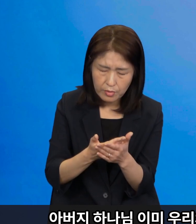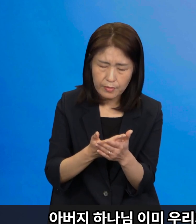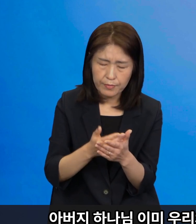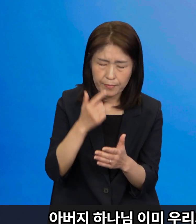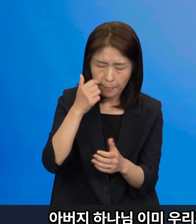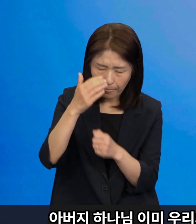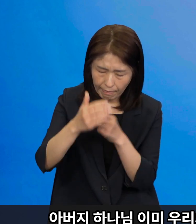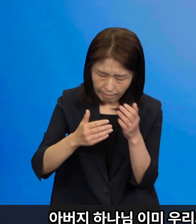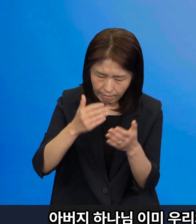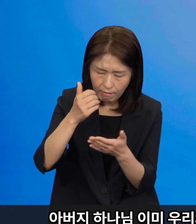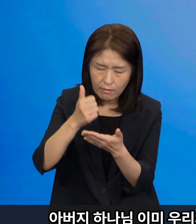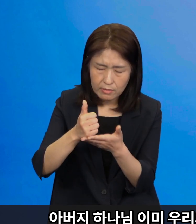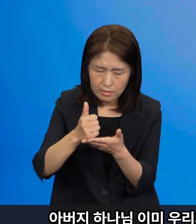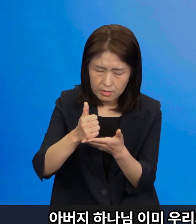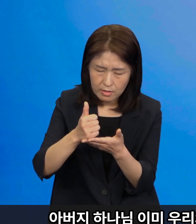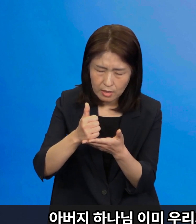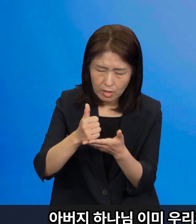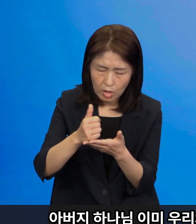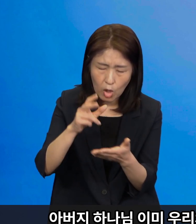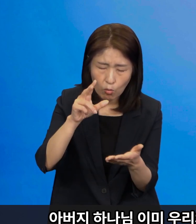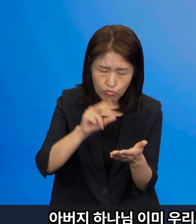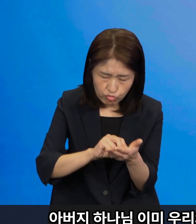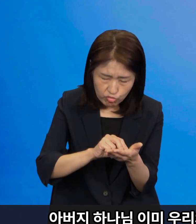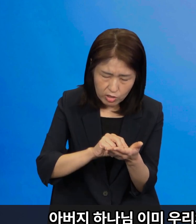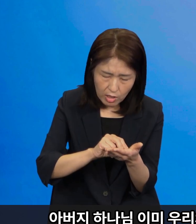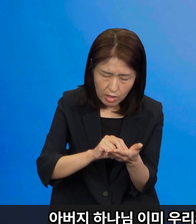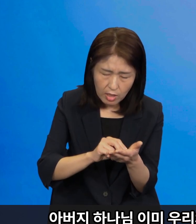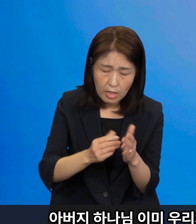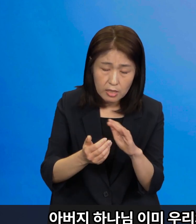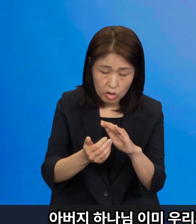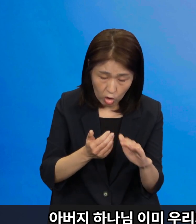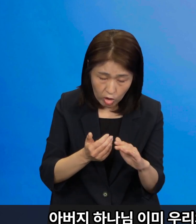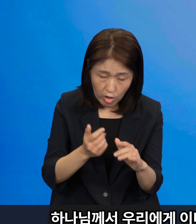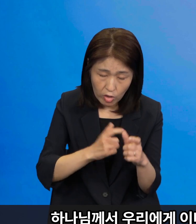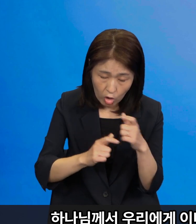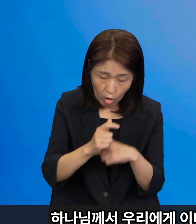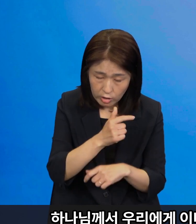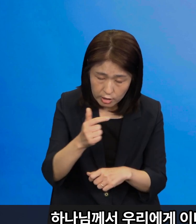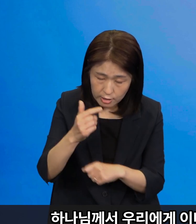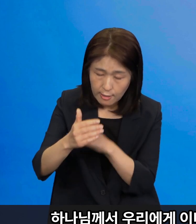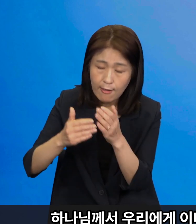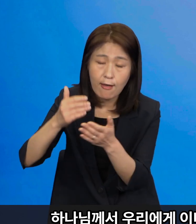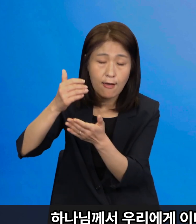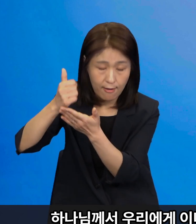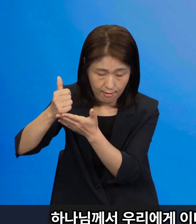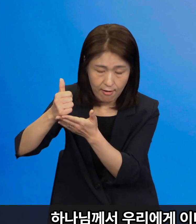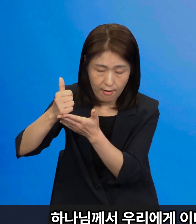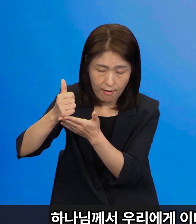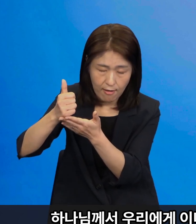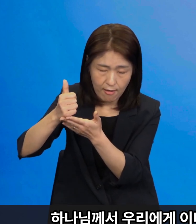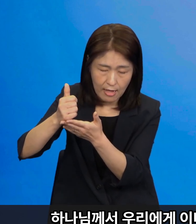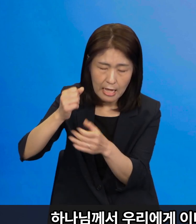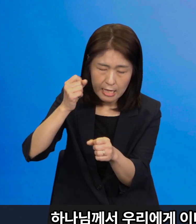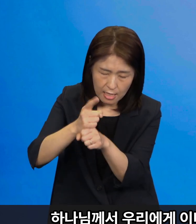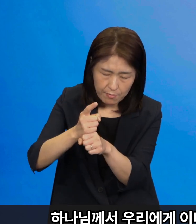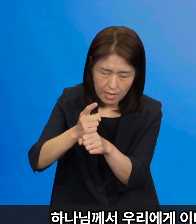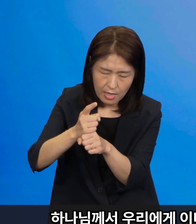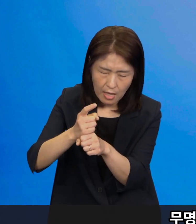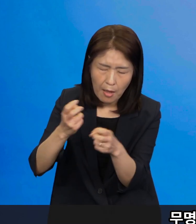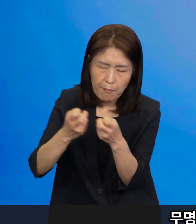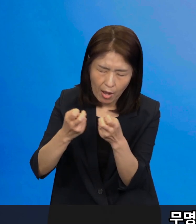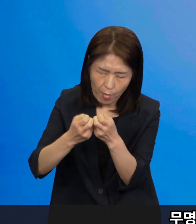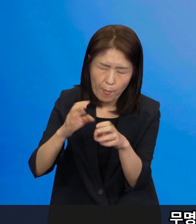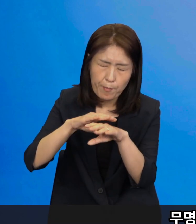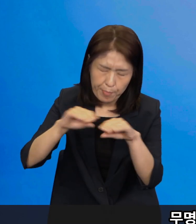아버지 하나님, 이미 우리의 문제이기 전에 그 문제보다 더 크신 하나님께서 우리에게 이미 그 해결책을 다 주신 줄로